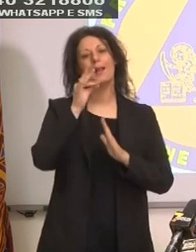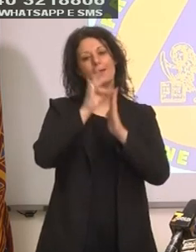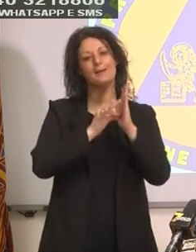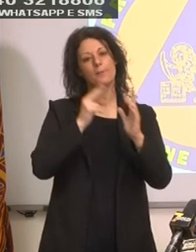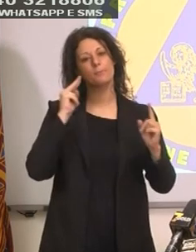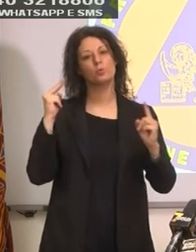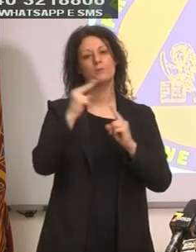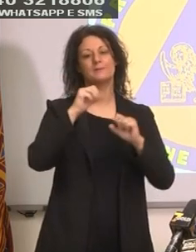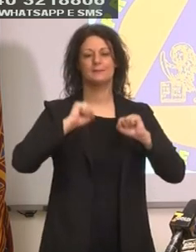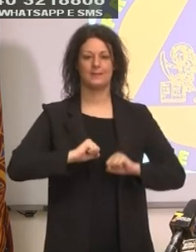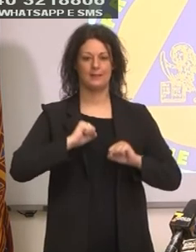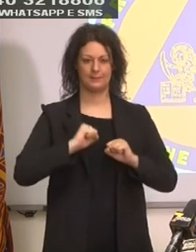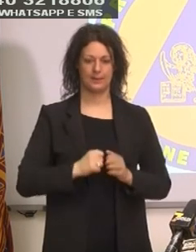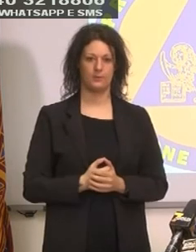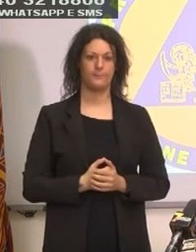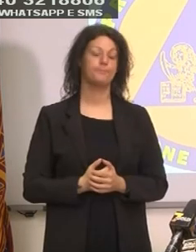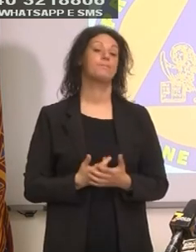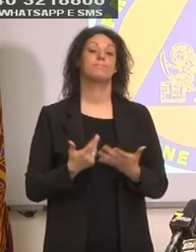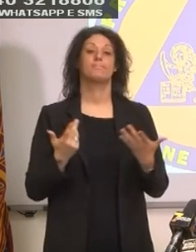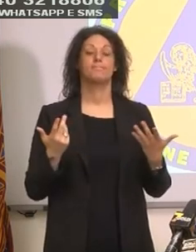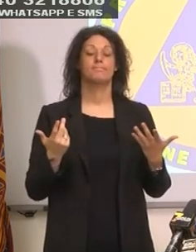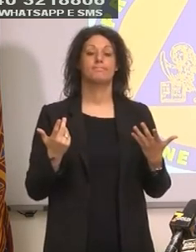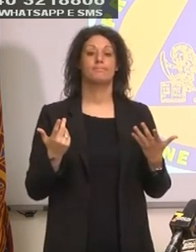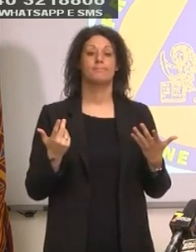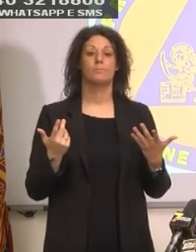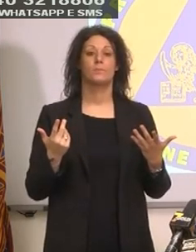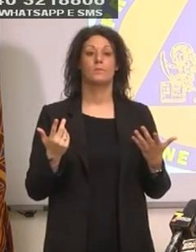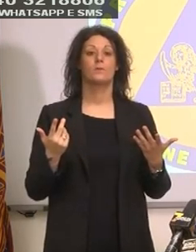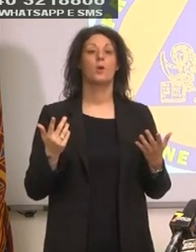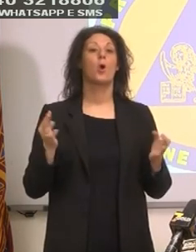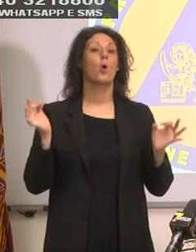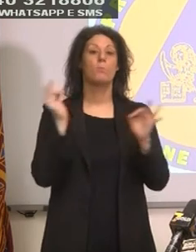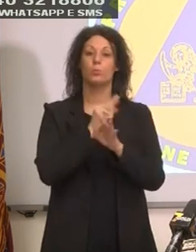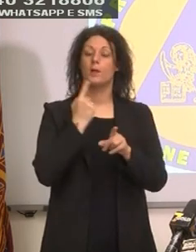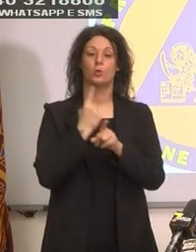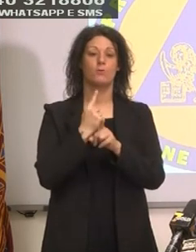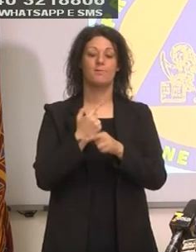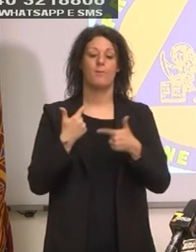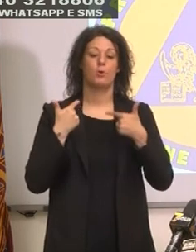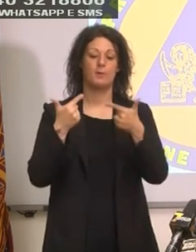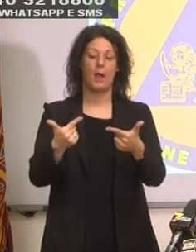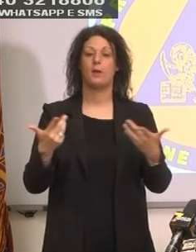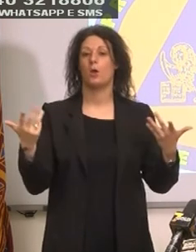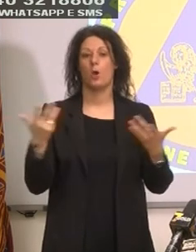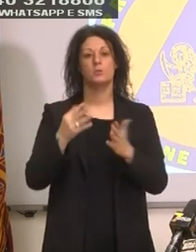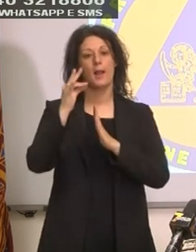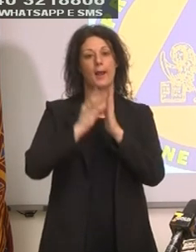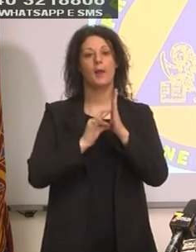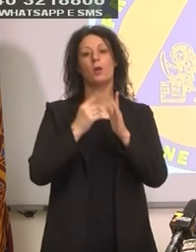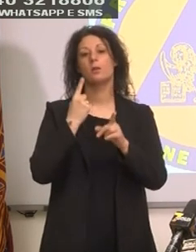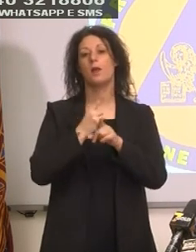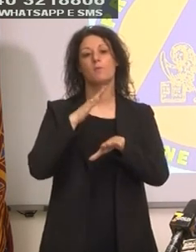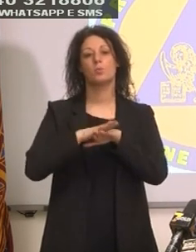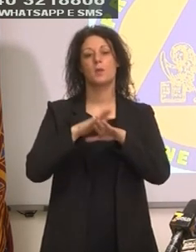Guardate, l'alternativa per lasciare lo status quo è quella di mettere le mascherine ai bimbi. Io sono contrario, noi